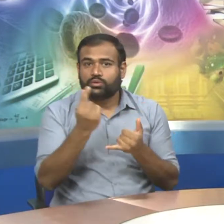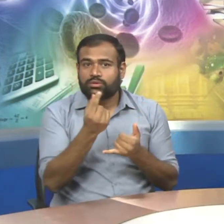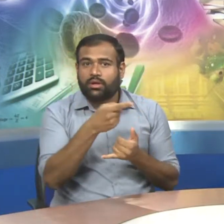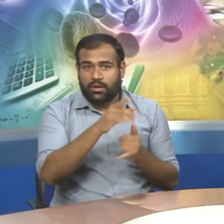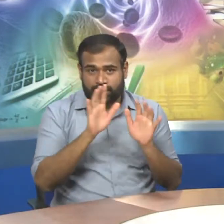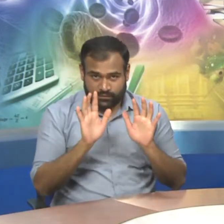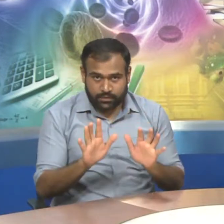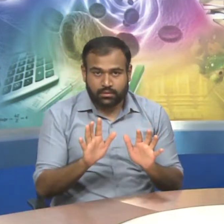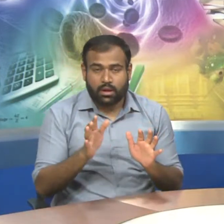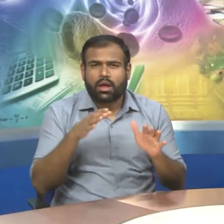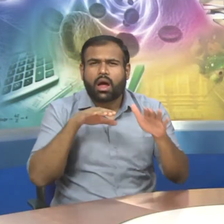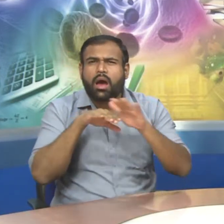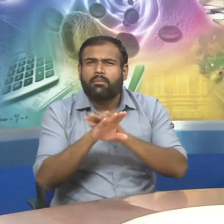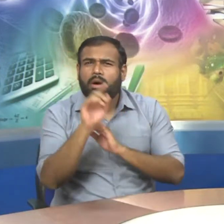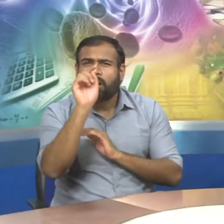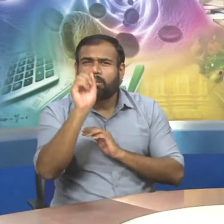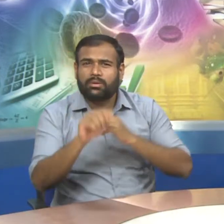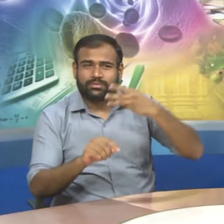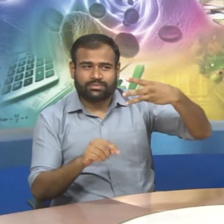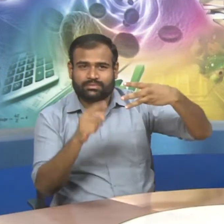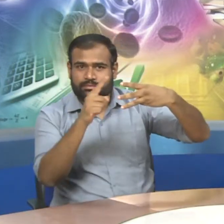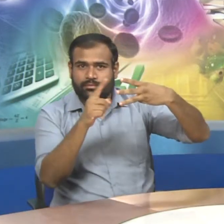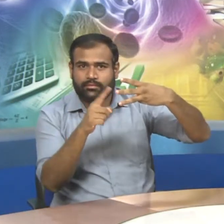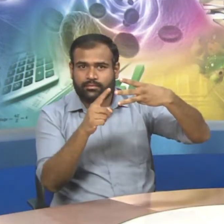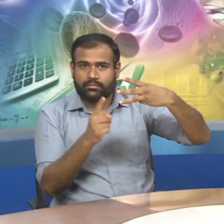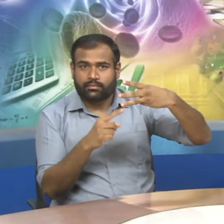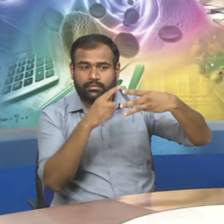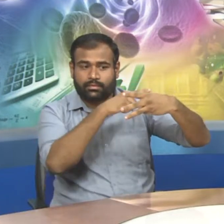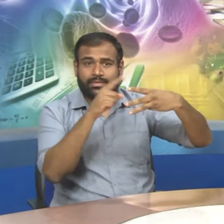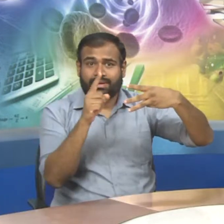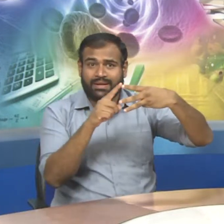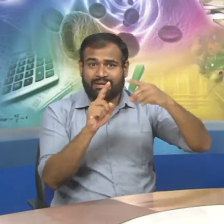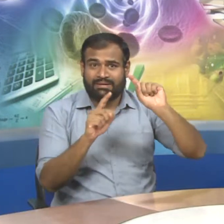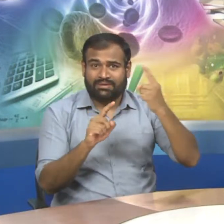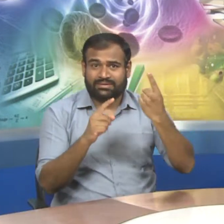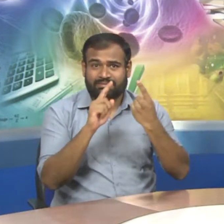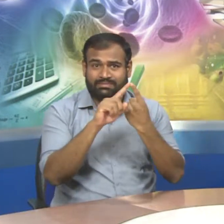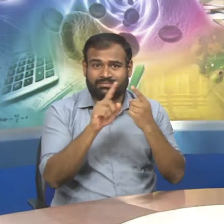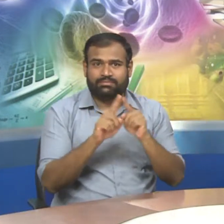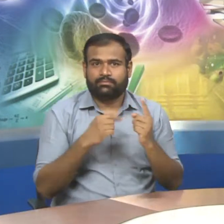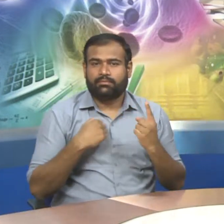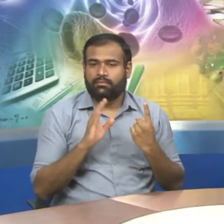changed in sign language. There are basically three